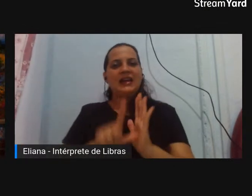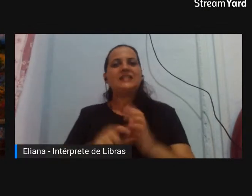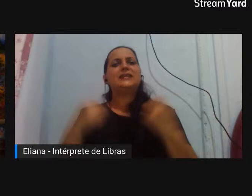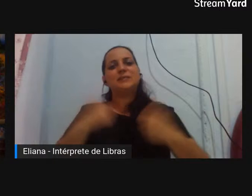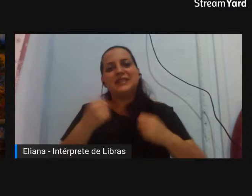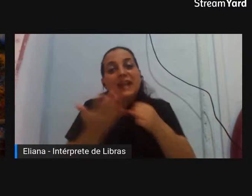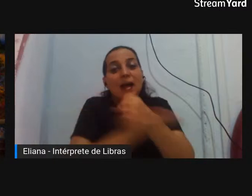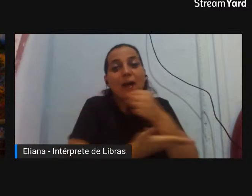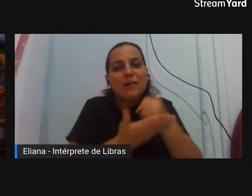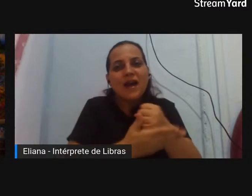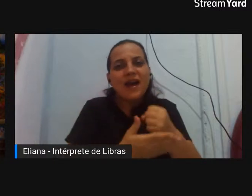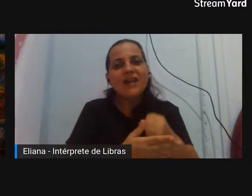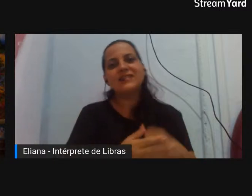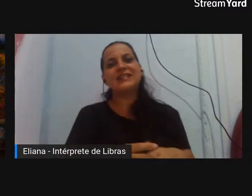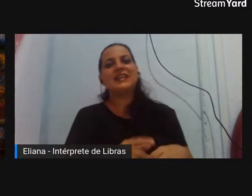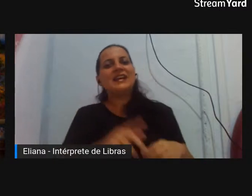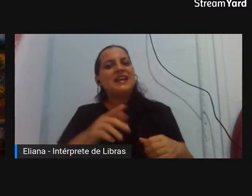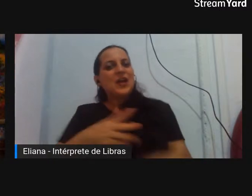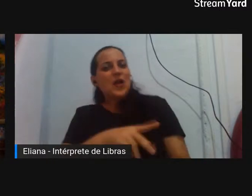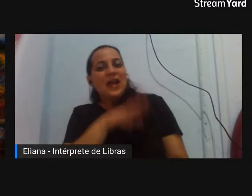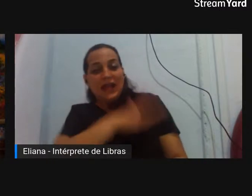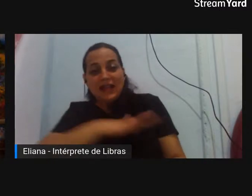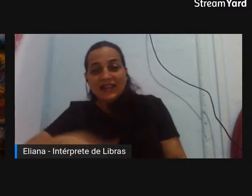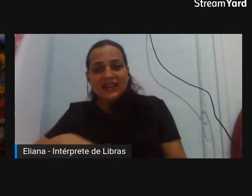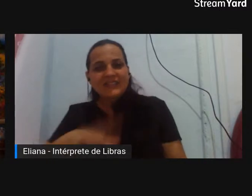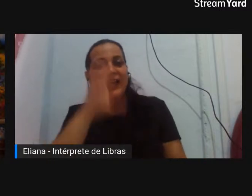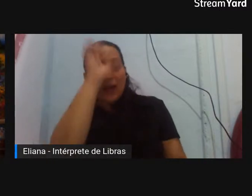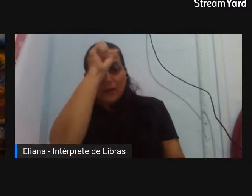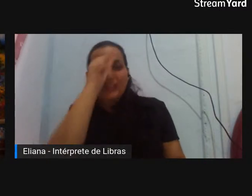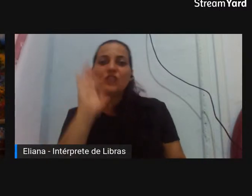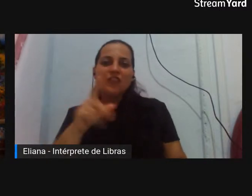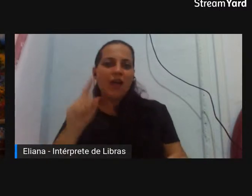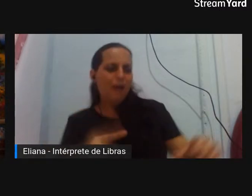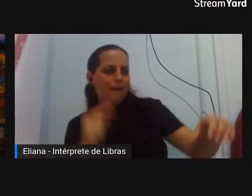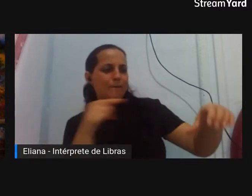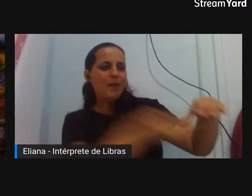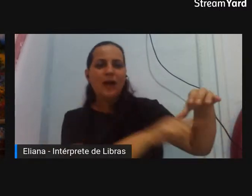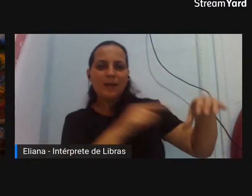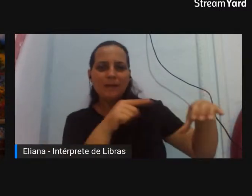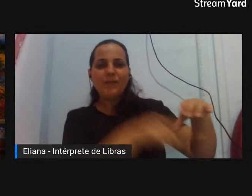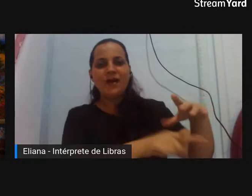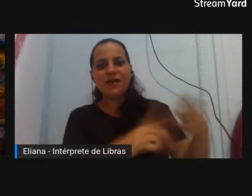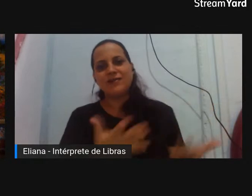futebol desde a sua infância, a um campinho de futebol.